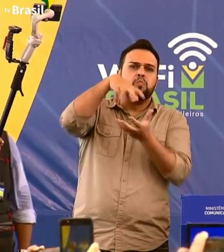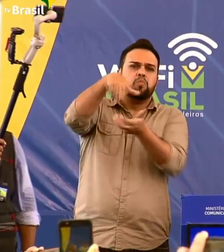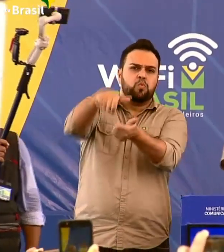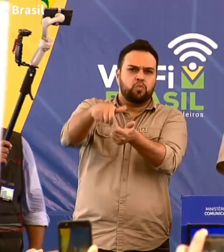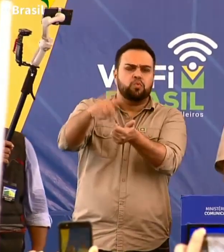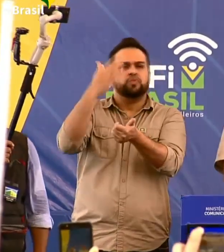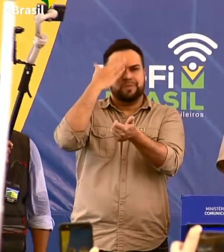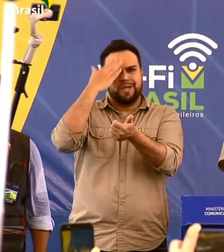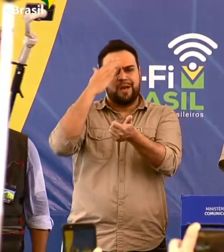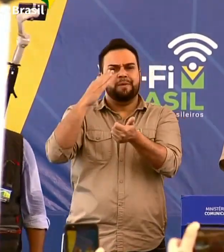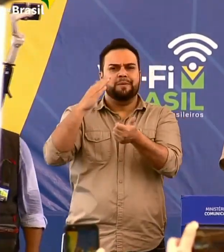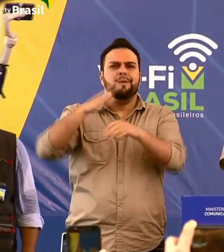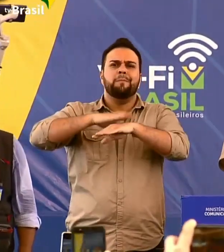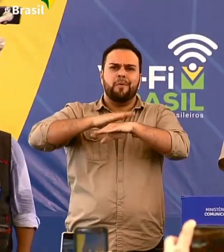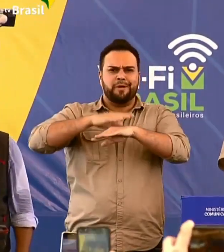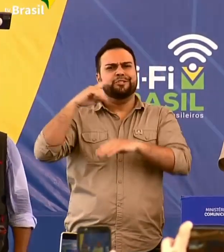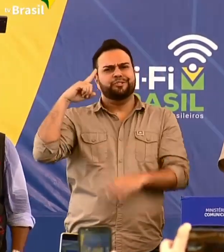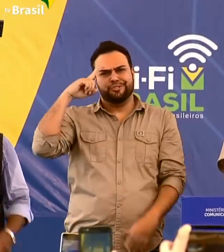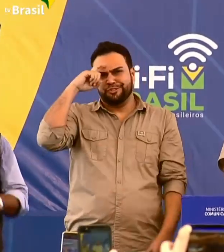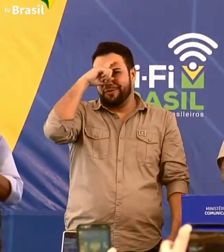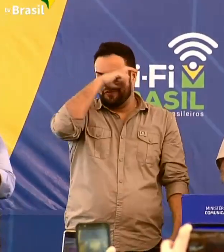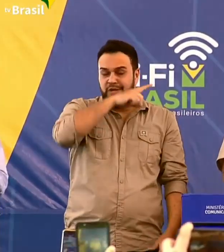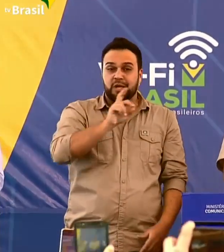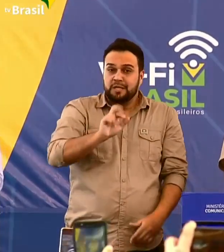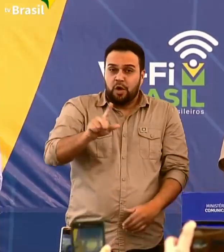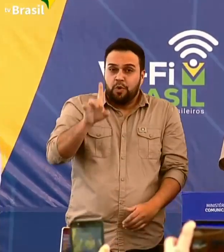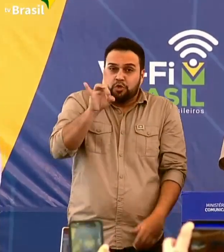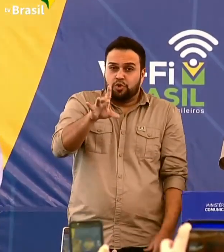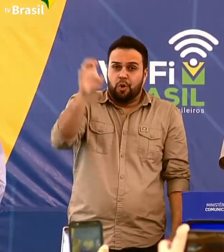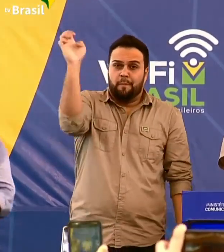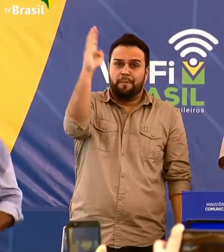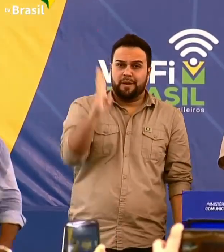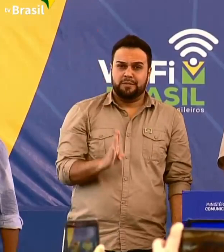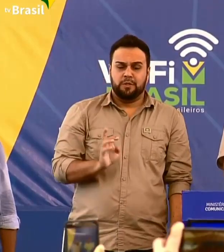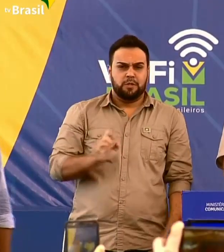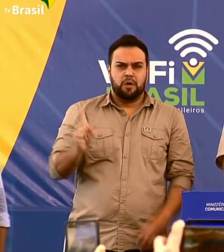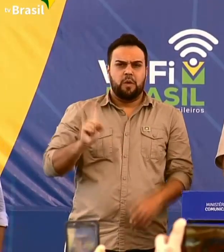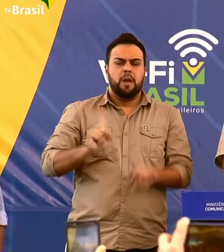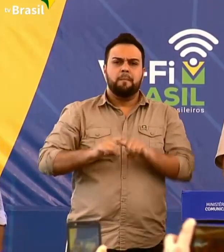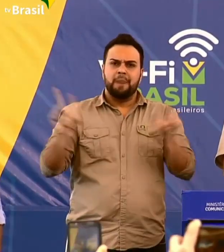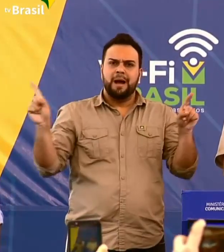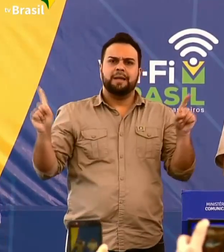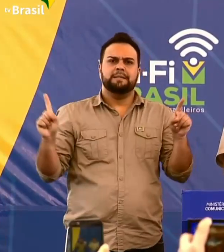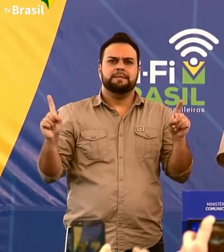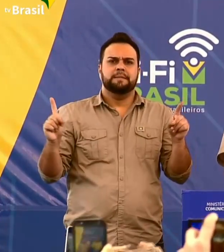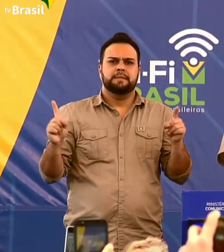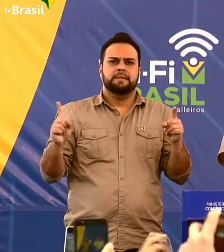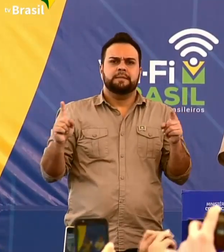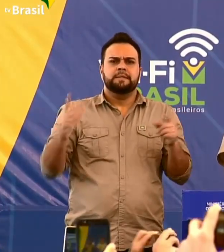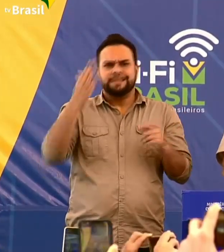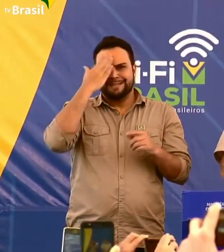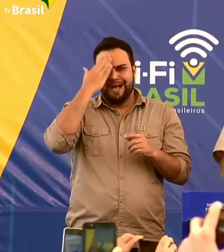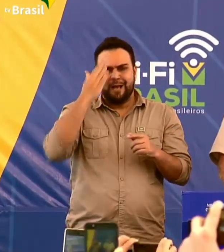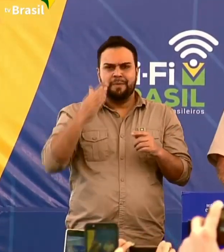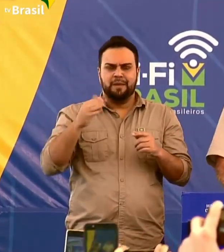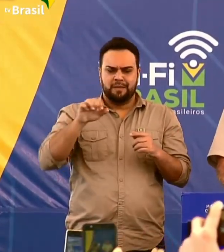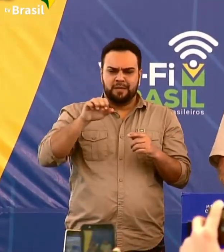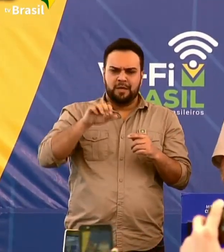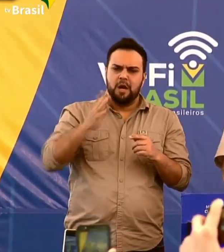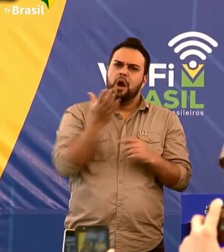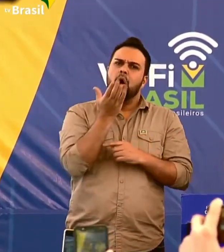momentos difíceis não é apenas o Brasil o aumento do gênero